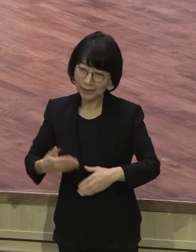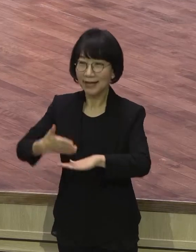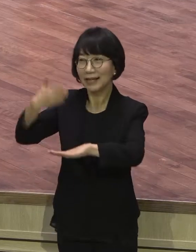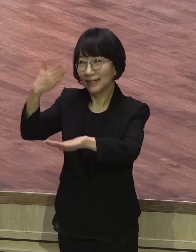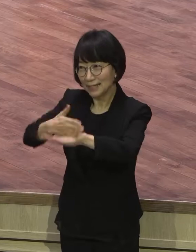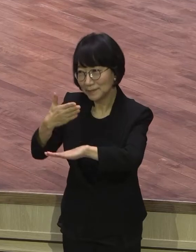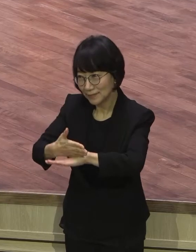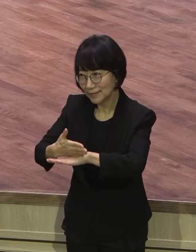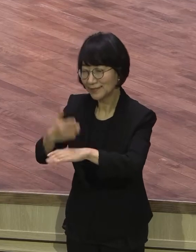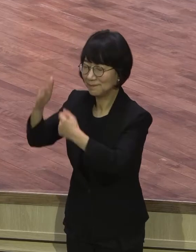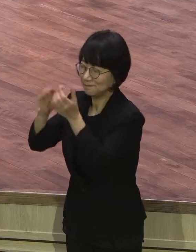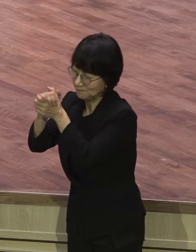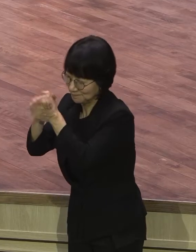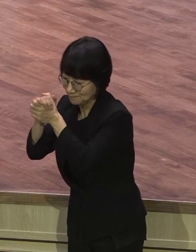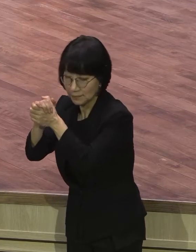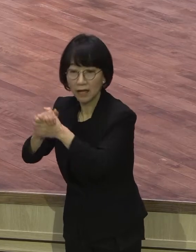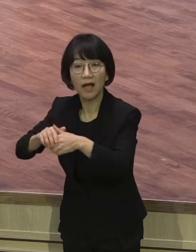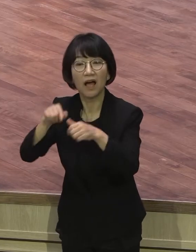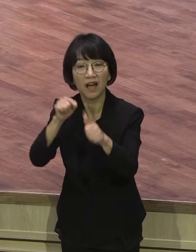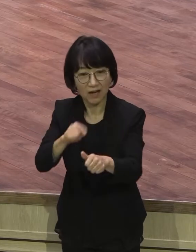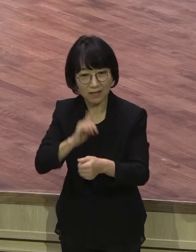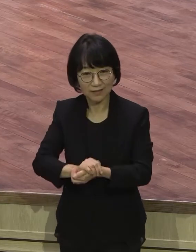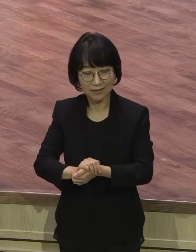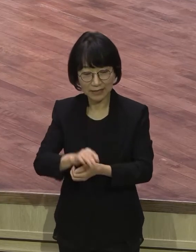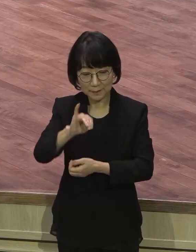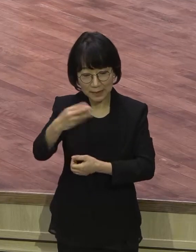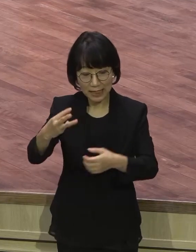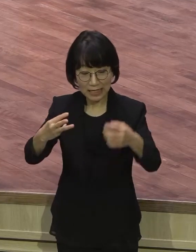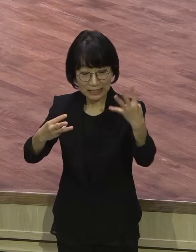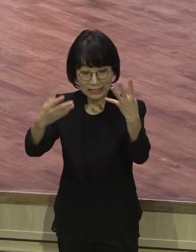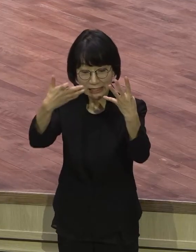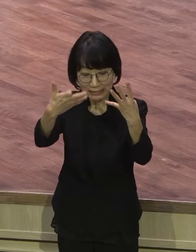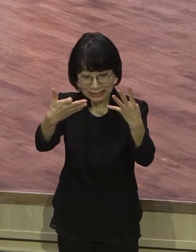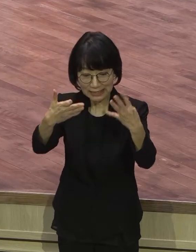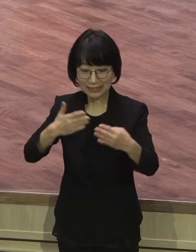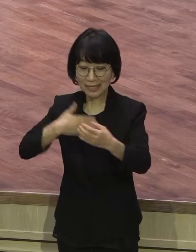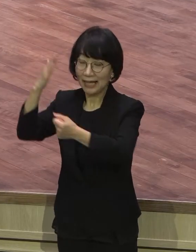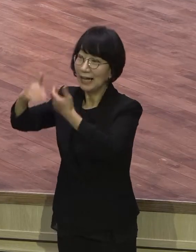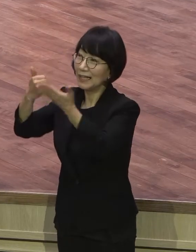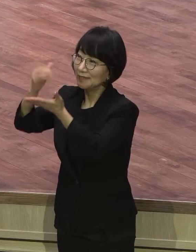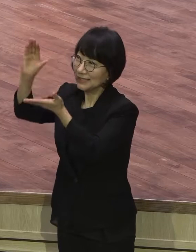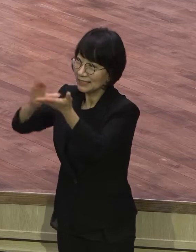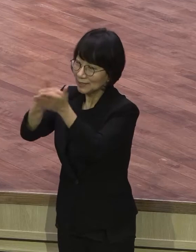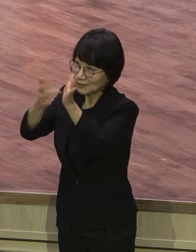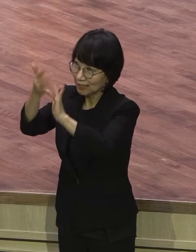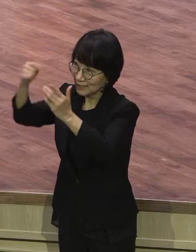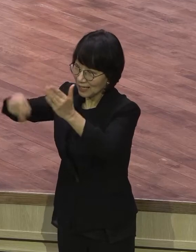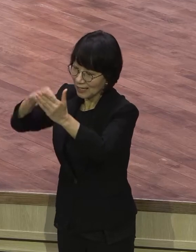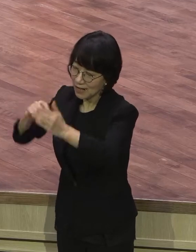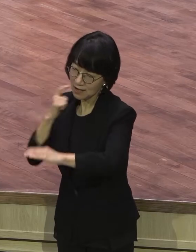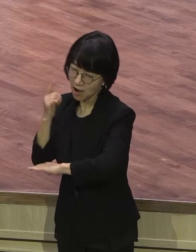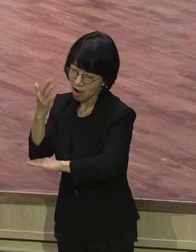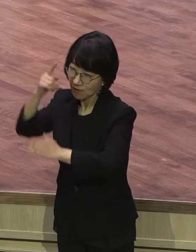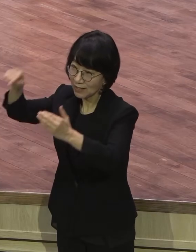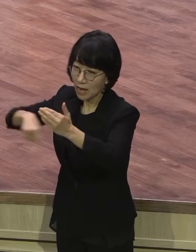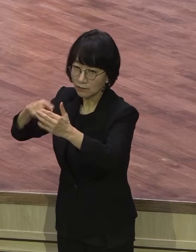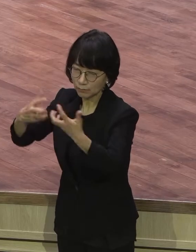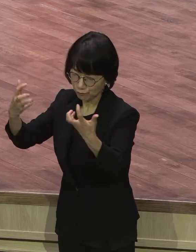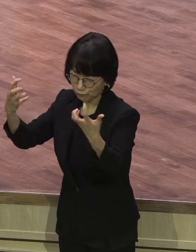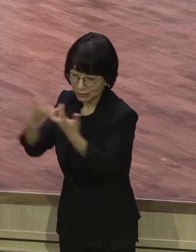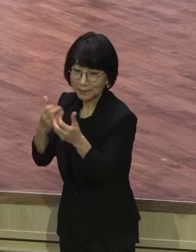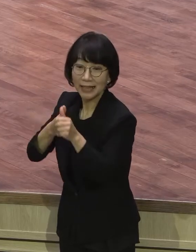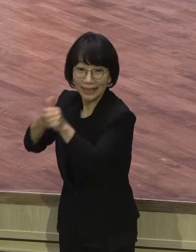감사함으로 하나님께 아뢰라. 빌립보 4장 19절에 나의 하나님이 그리스도 예수 안에서 영광 가운데 그의 풍성한